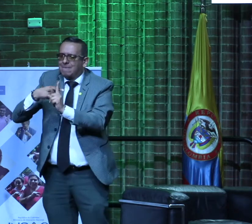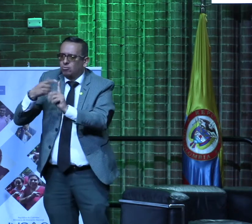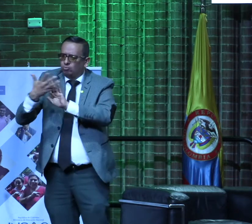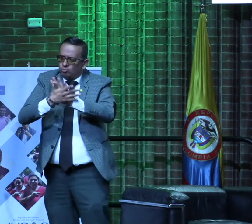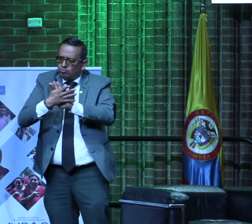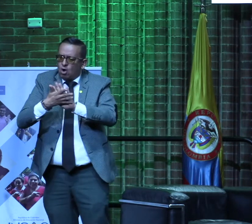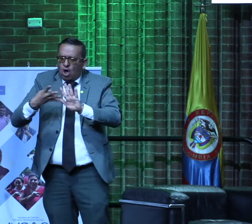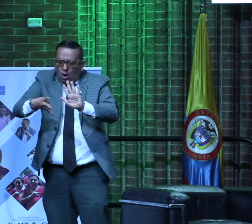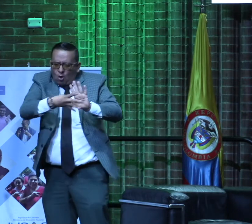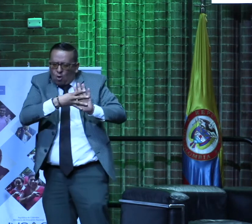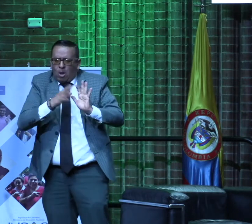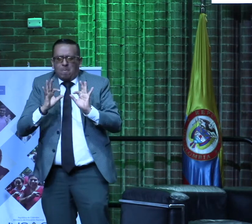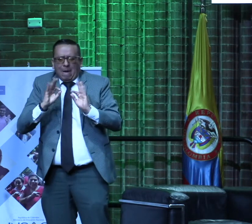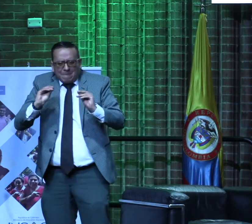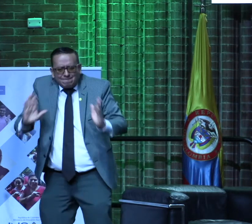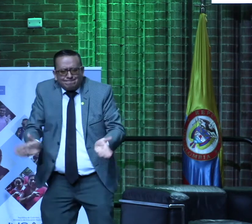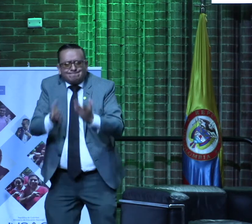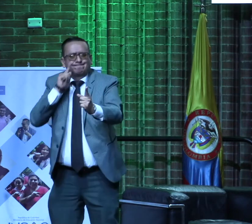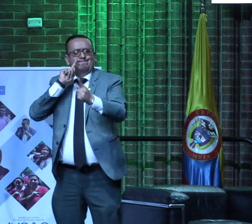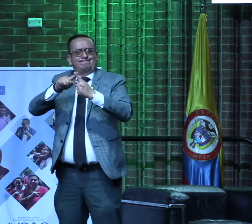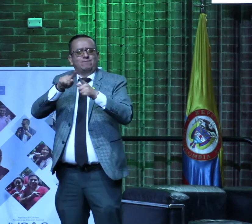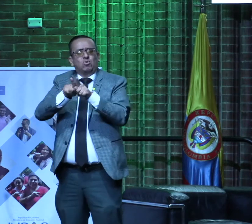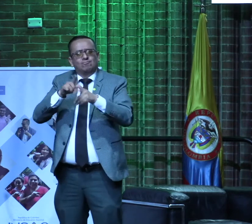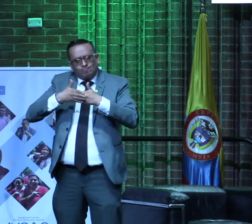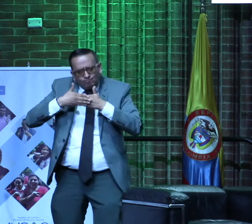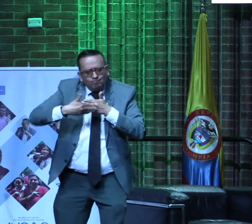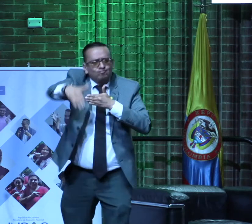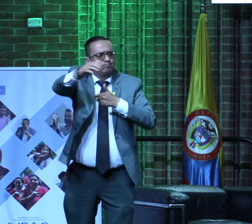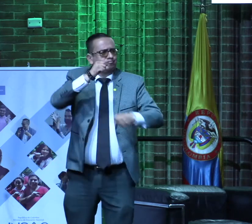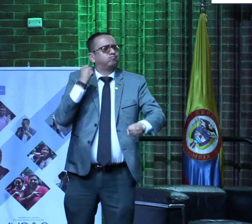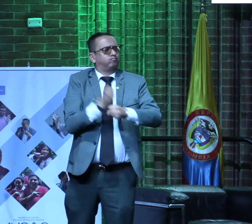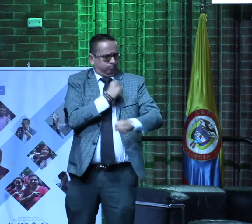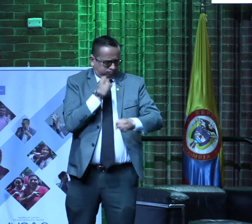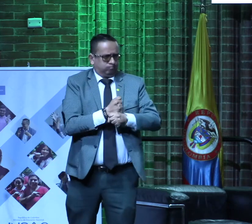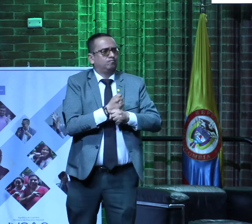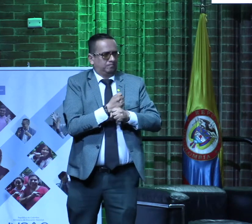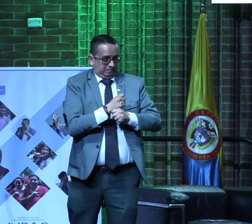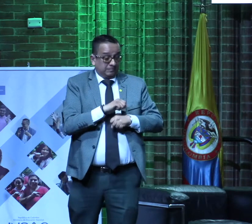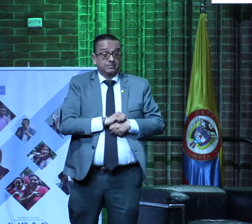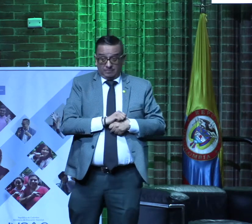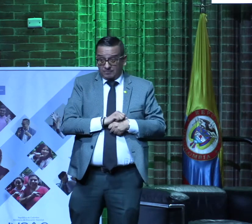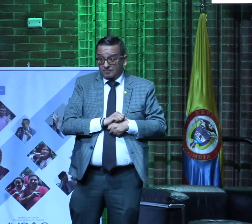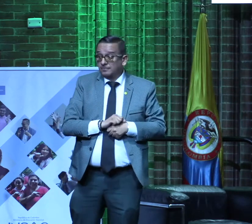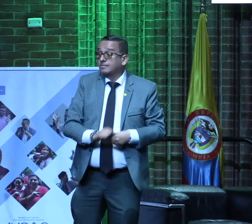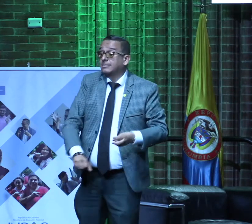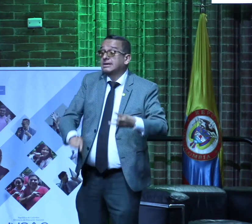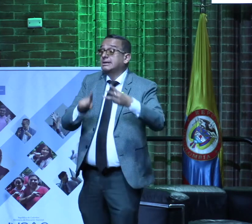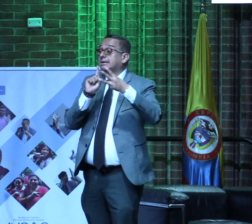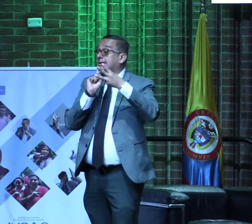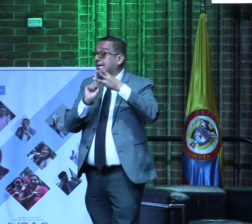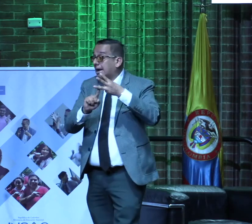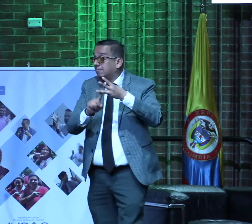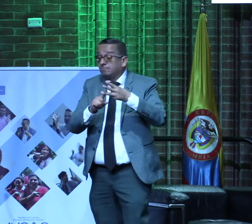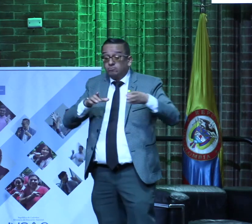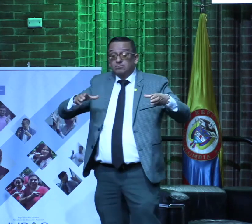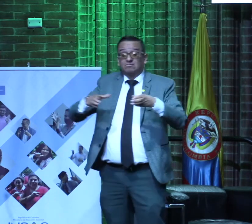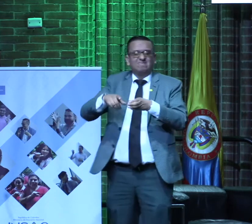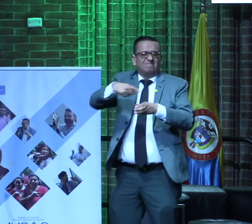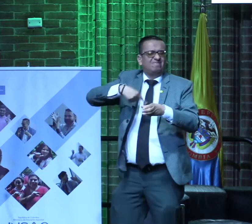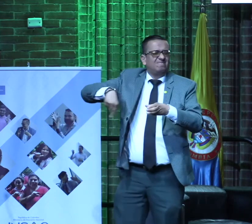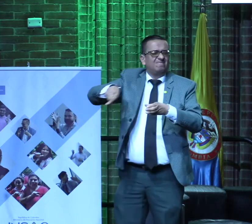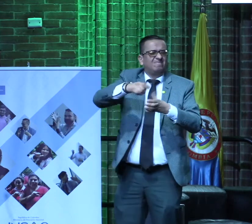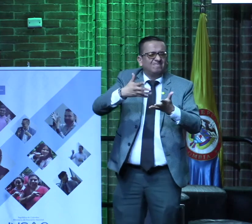instituto también empezamos a realizar todo este tema de atención a la lengua de señas a fin de que la divulgación pues